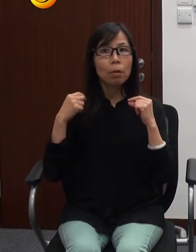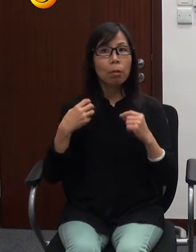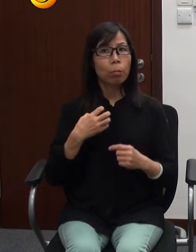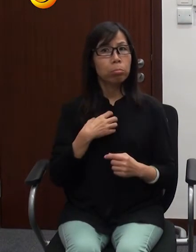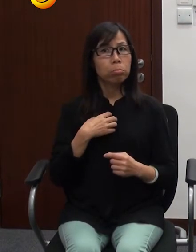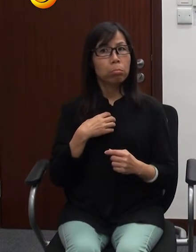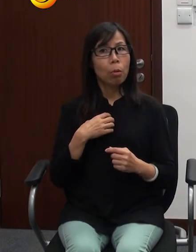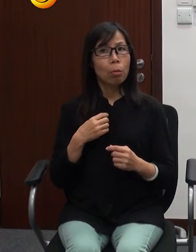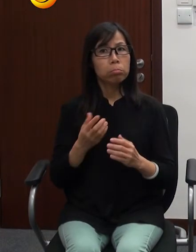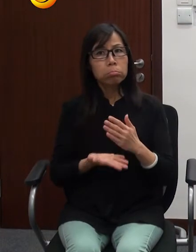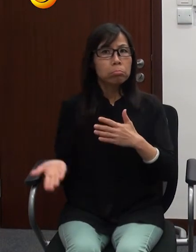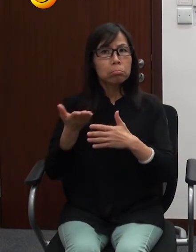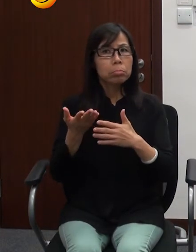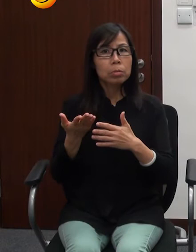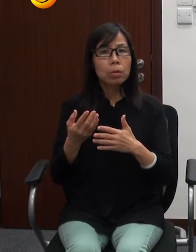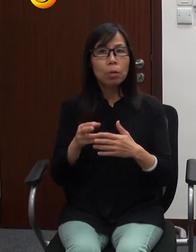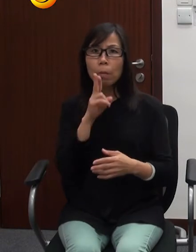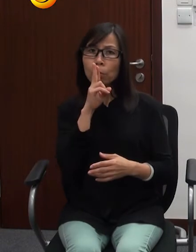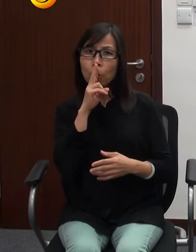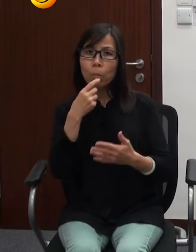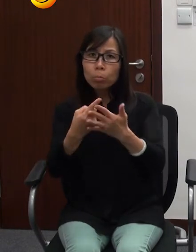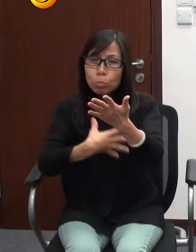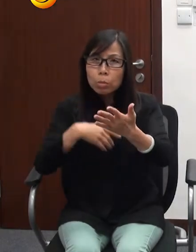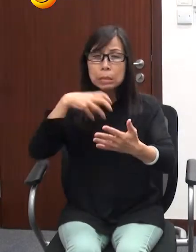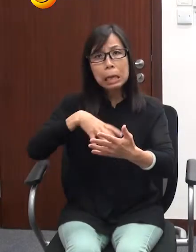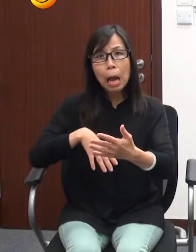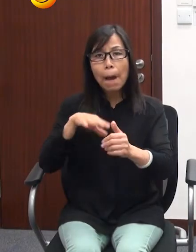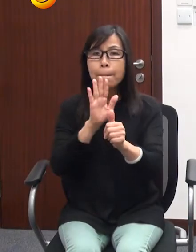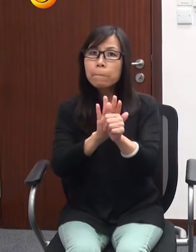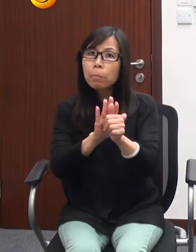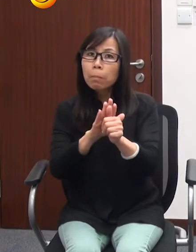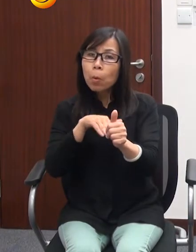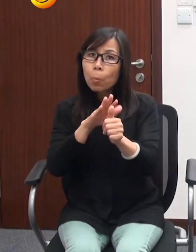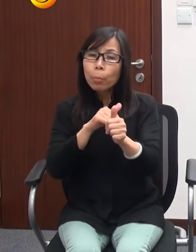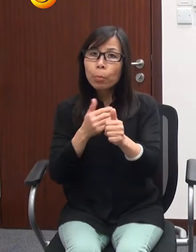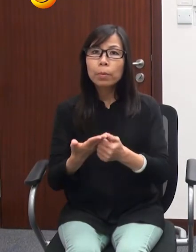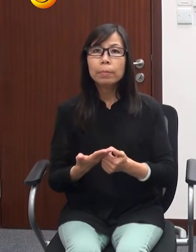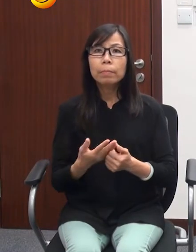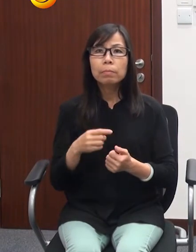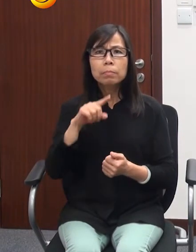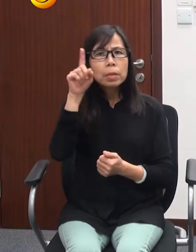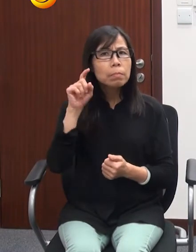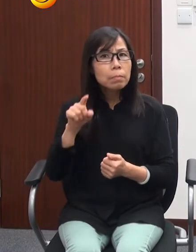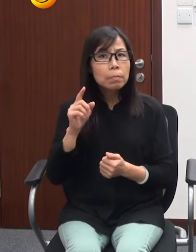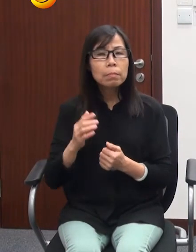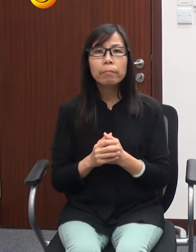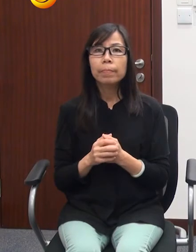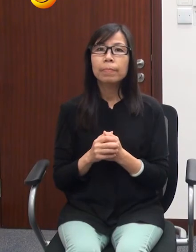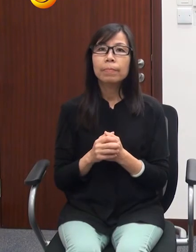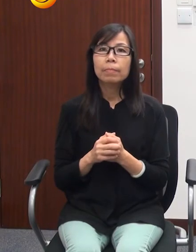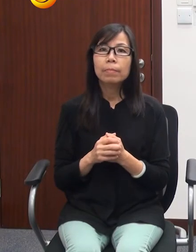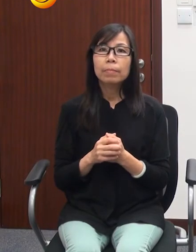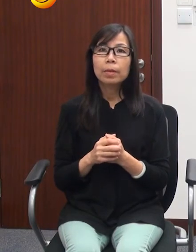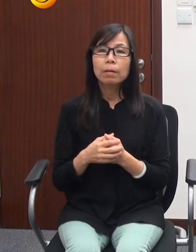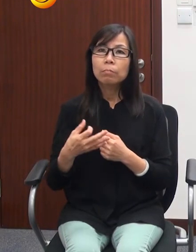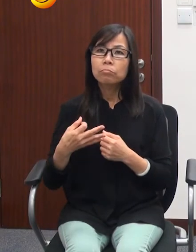然咧？我唔係即係喺保密原則之下得到保護咧？咁樣樣咁啊，即係當然呢個係其實三